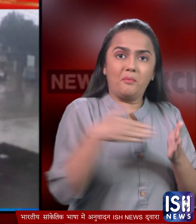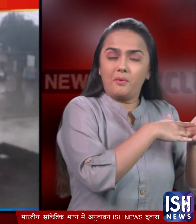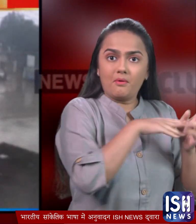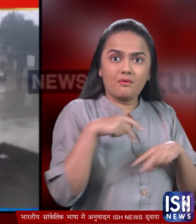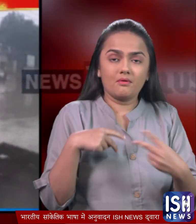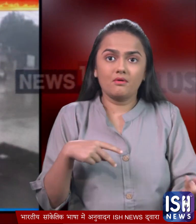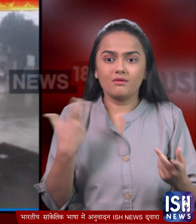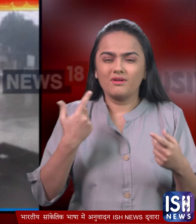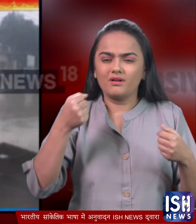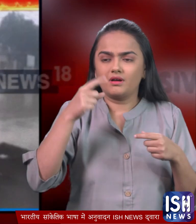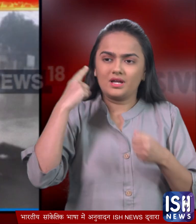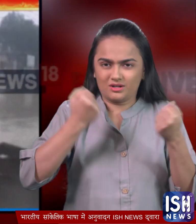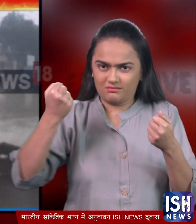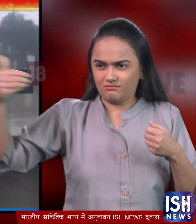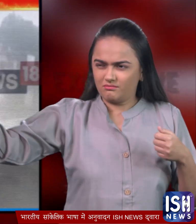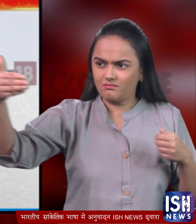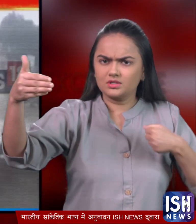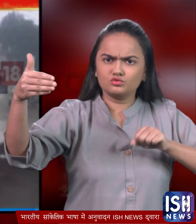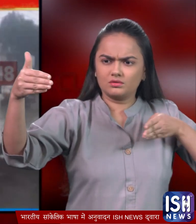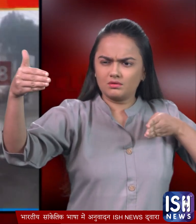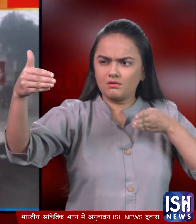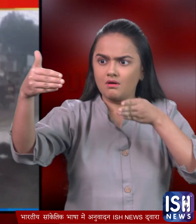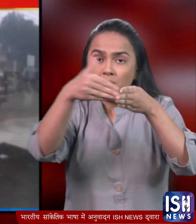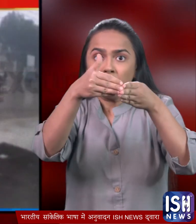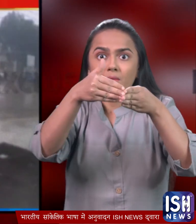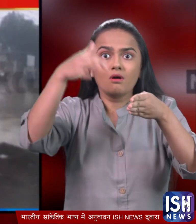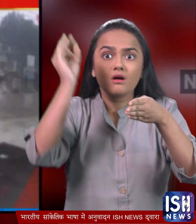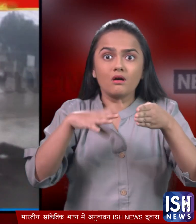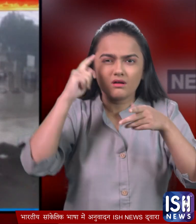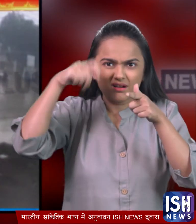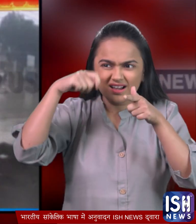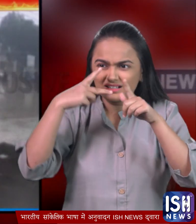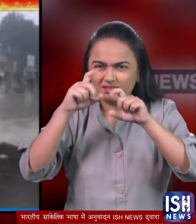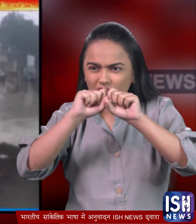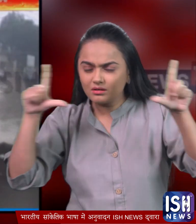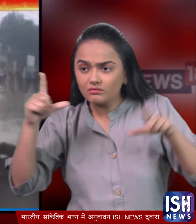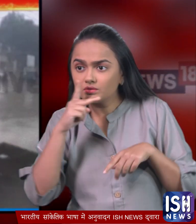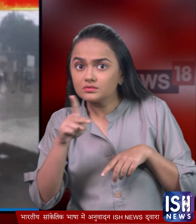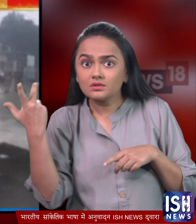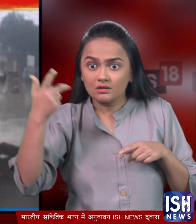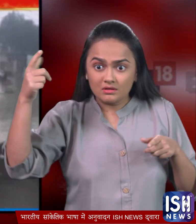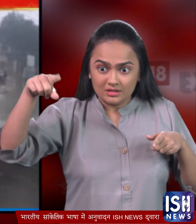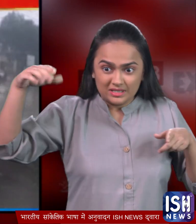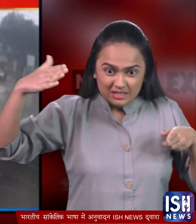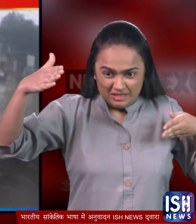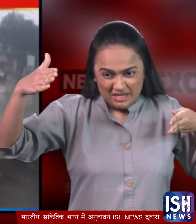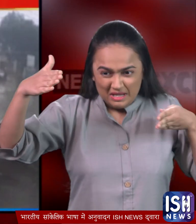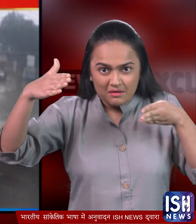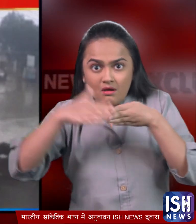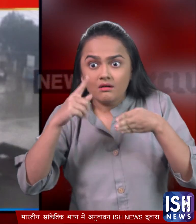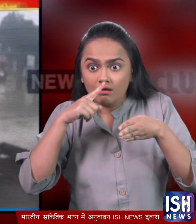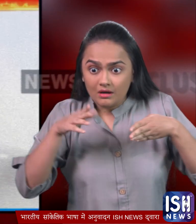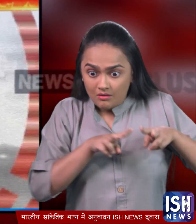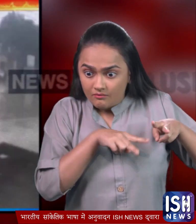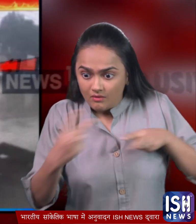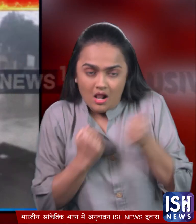उसके स्कूटर की दूसरी तरफ से आ रहे ट्रक से टक्कर हो गई। घटना के सीसीटीवी वीडियो में दिखा कि टक्कर लगते ही वो महिला स्कूटर समेत ट्रक के अगले पहियों